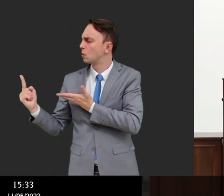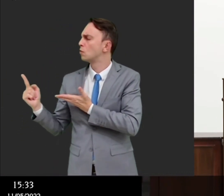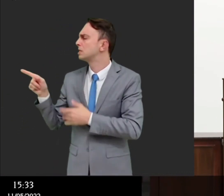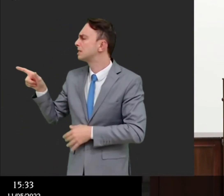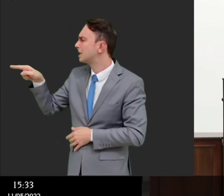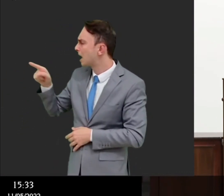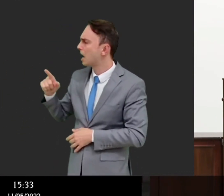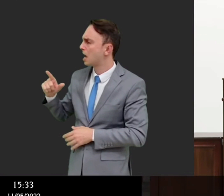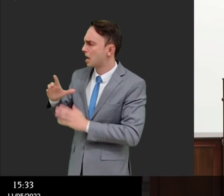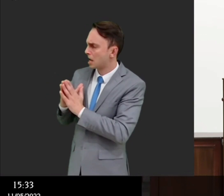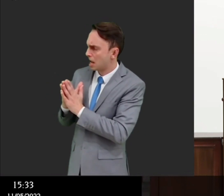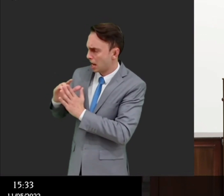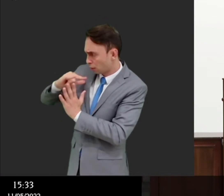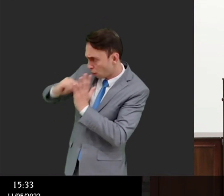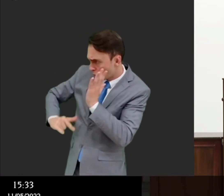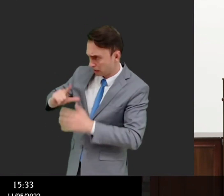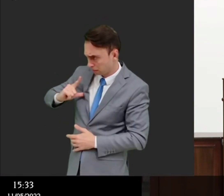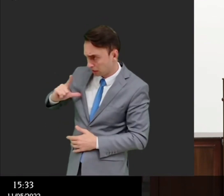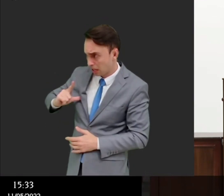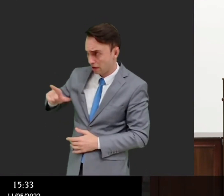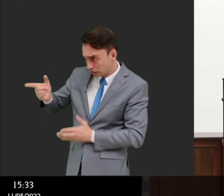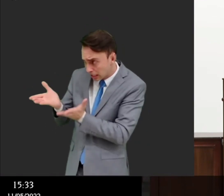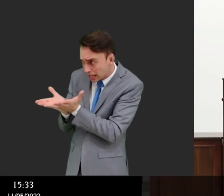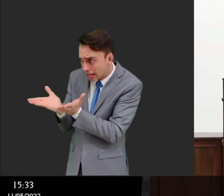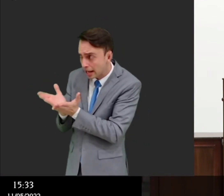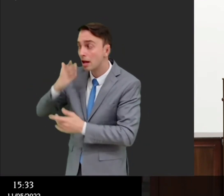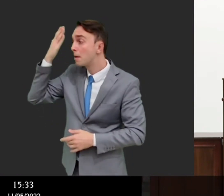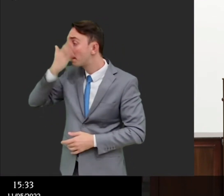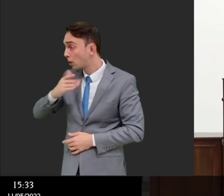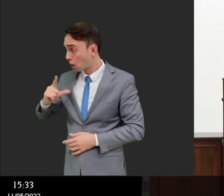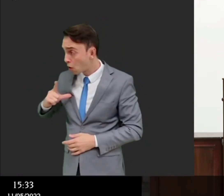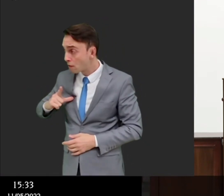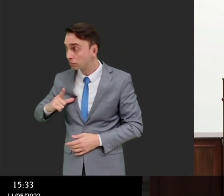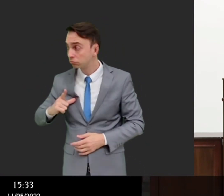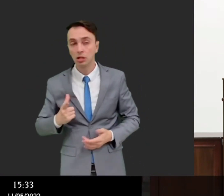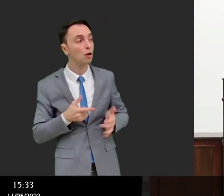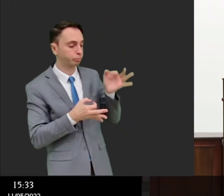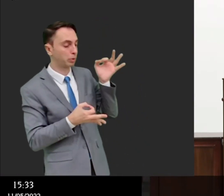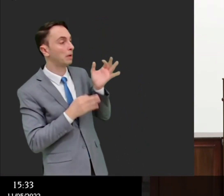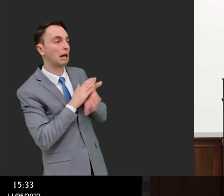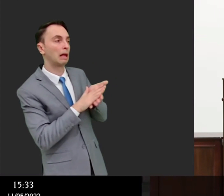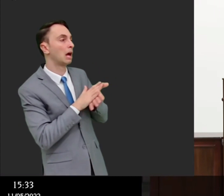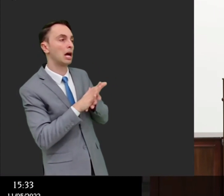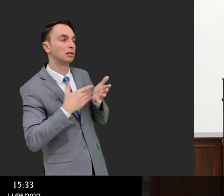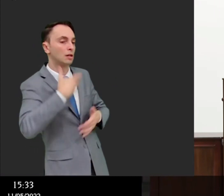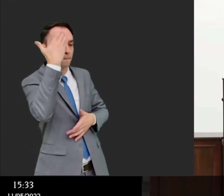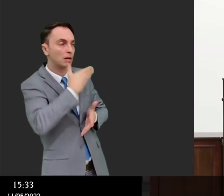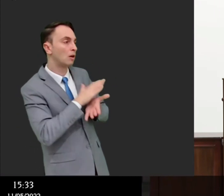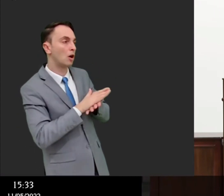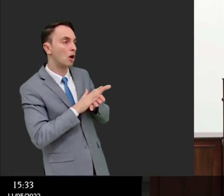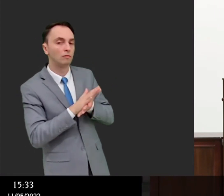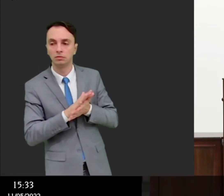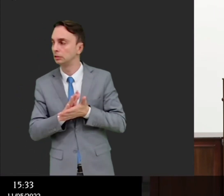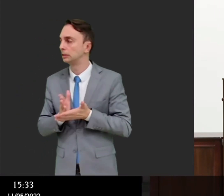documento para saber se ele é crente, se ele não é, se ele é nosso irmão. Então fica difícil. Os irmãos